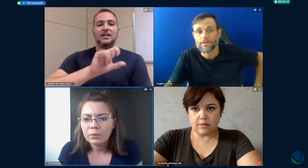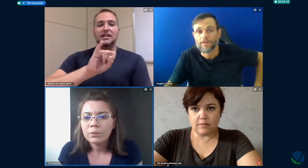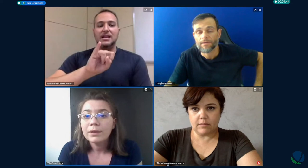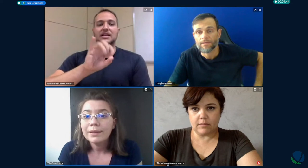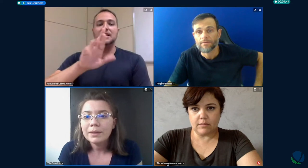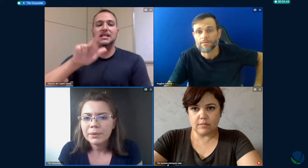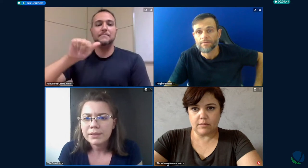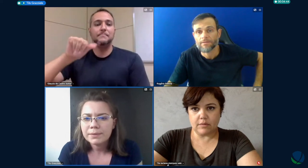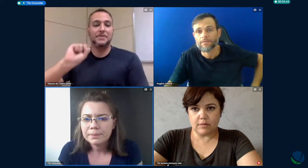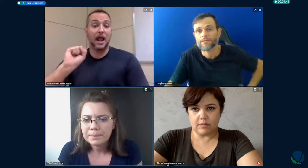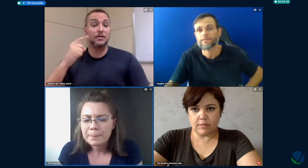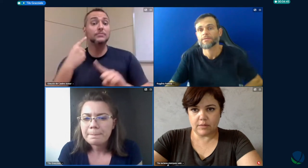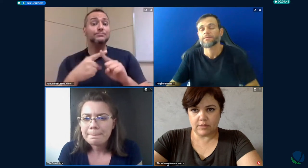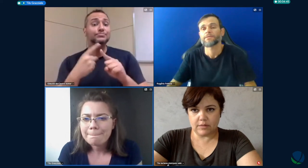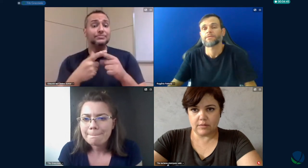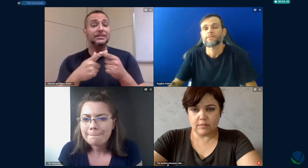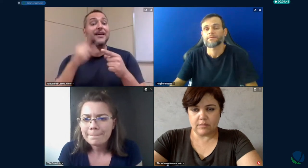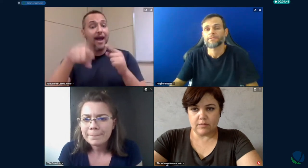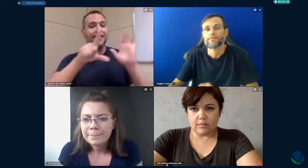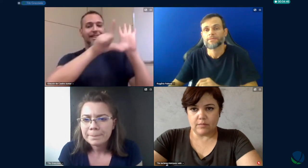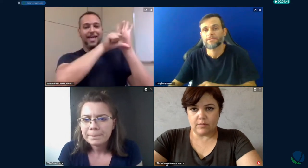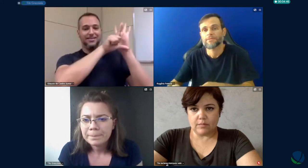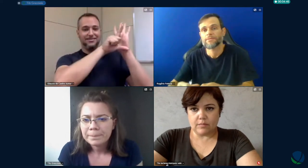LSB não, Libras.